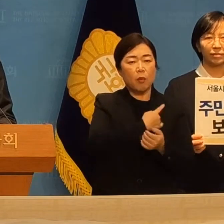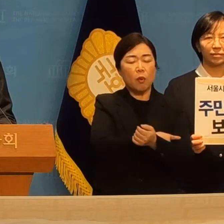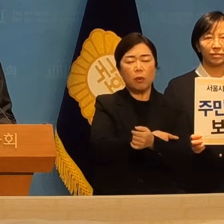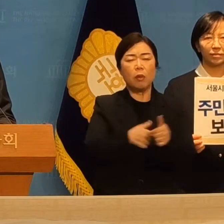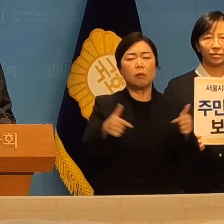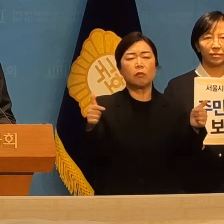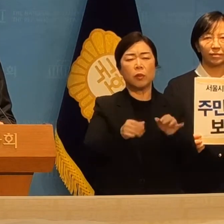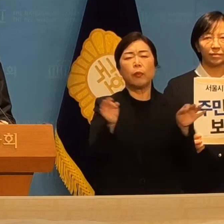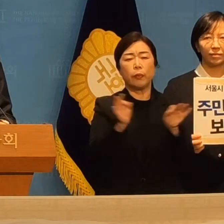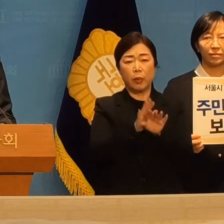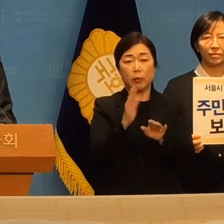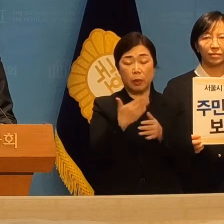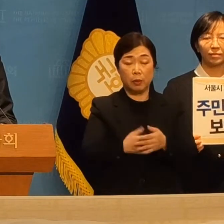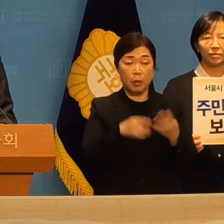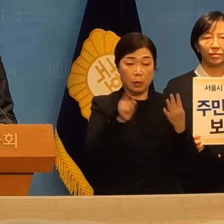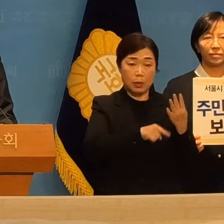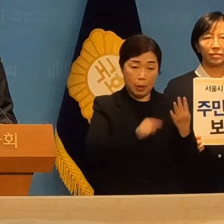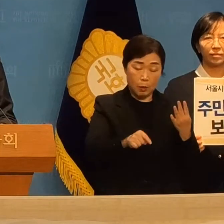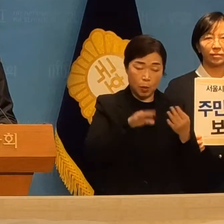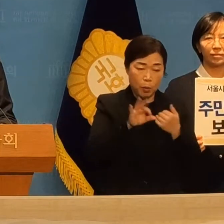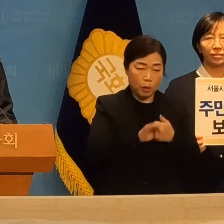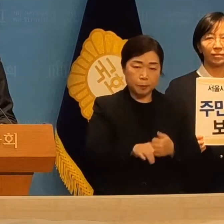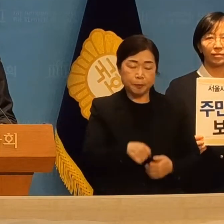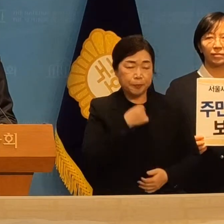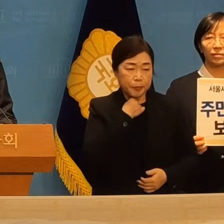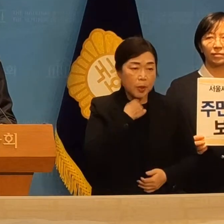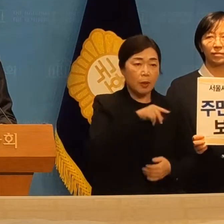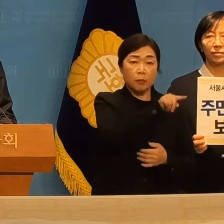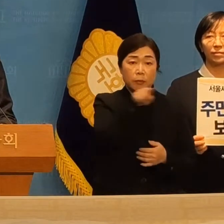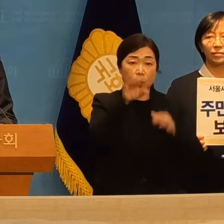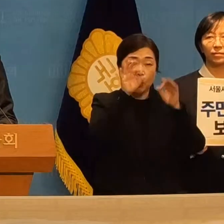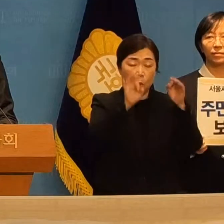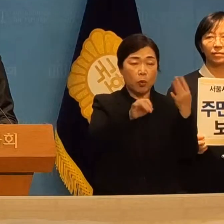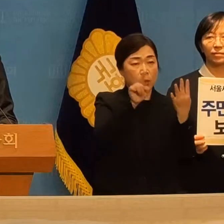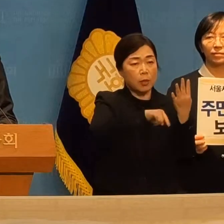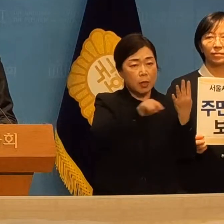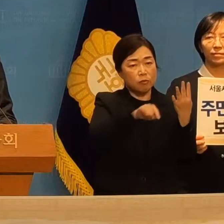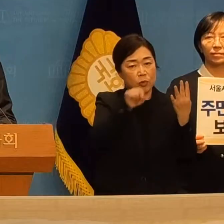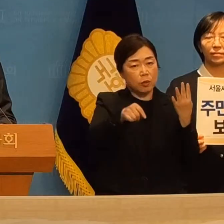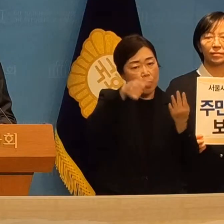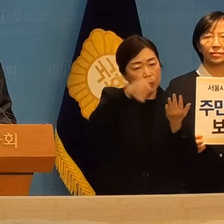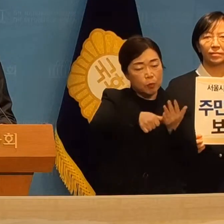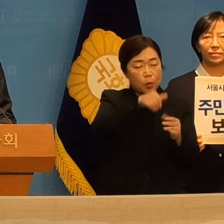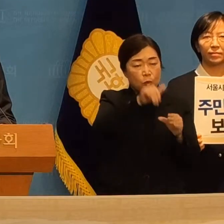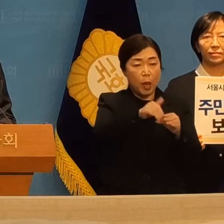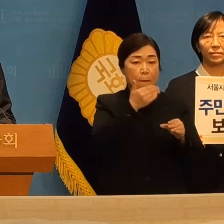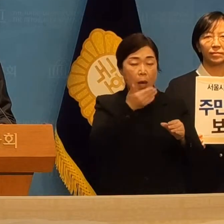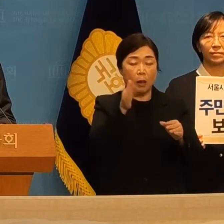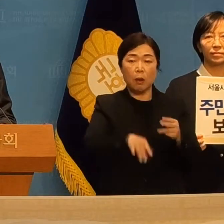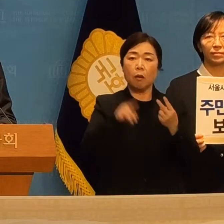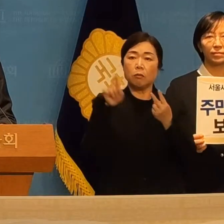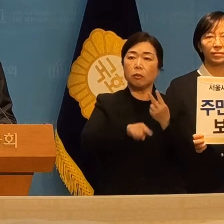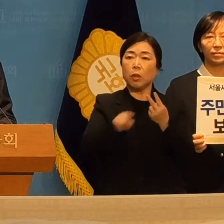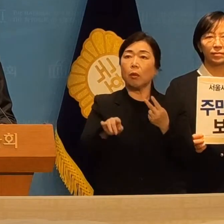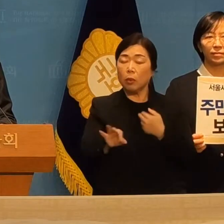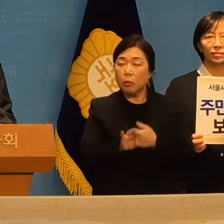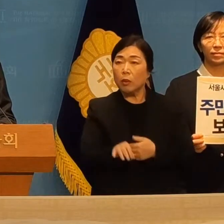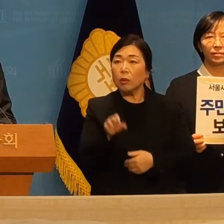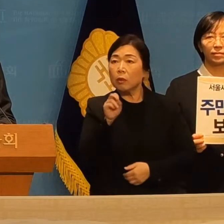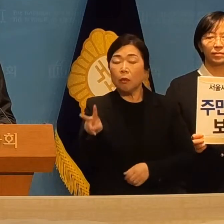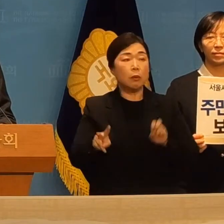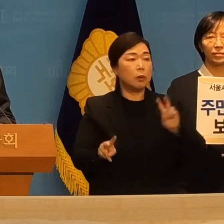4인 선거구에서는 유권자들이 자신의 신념에 따라 자유롭게 투표할 수 있지만 2인 선거구에서는 거대